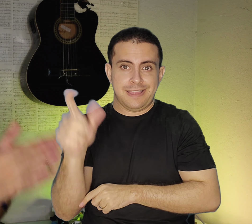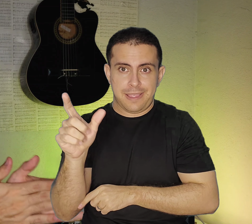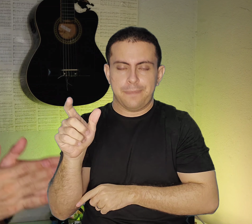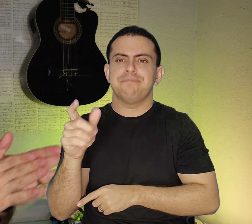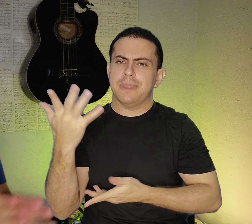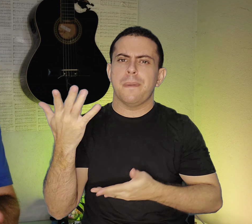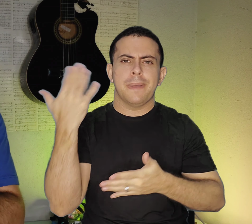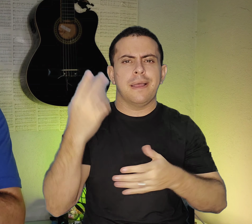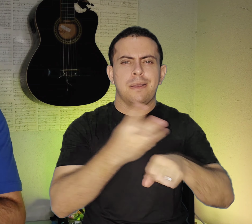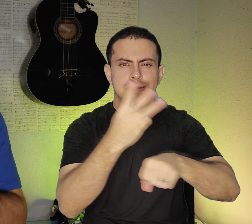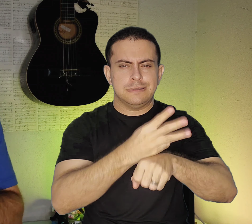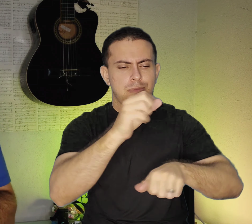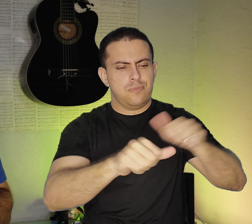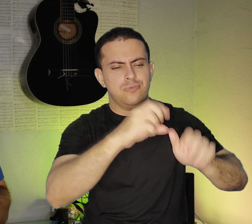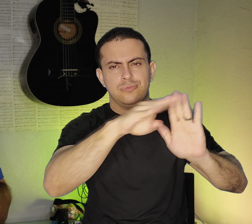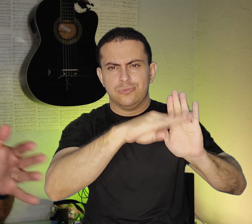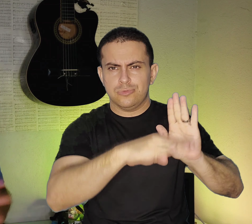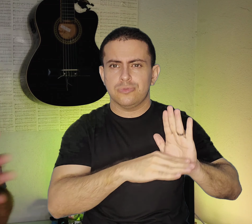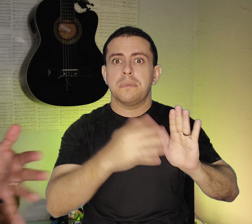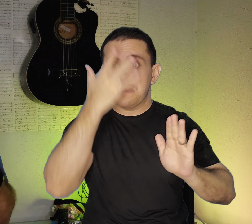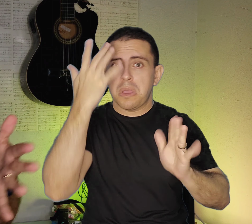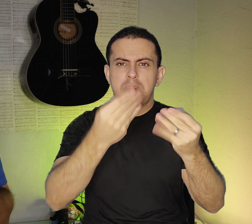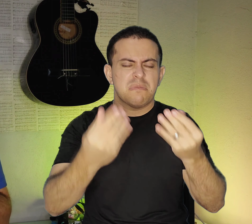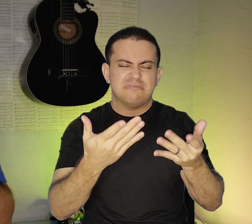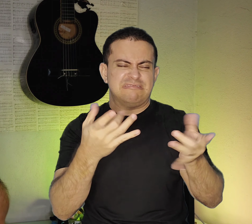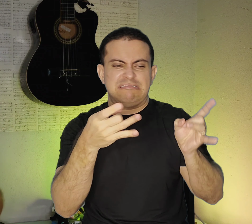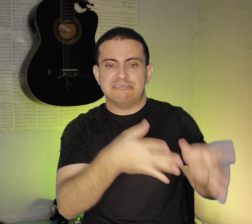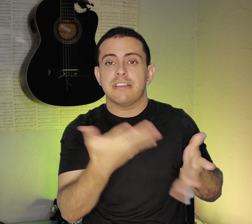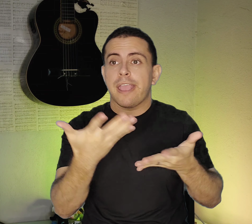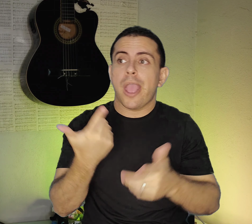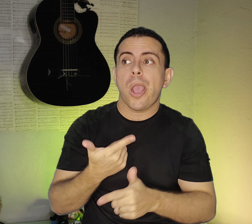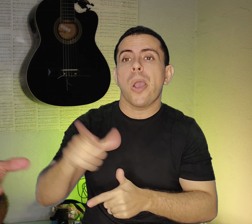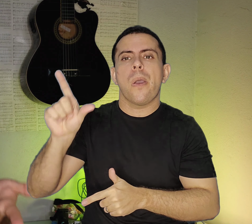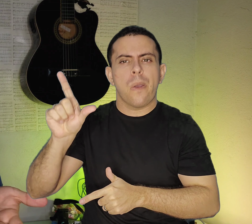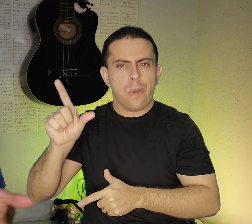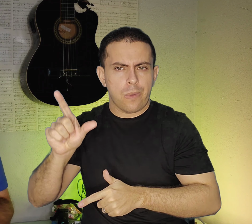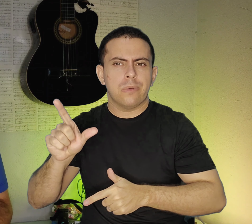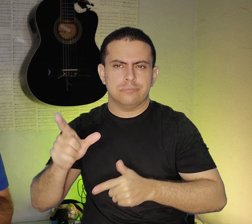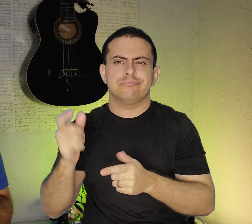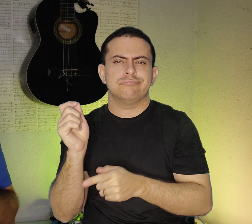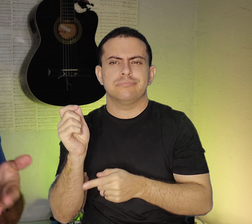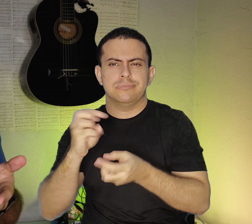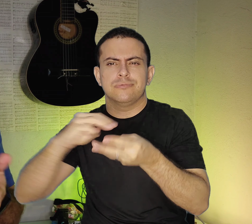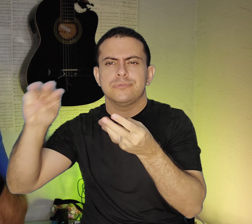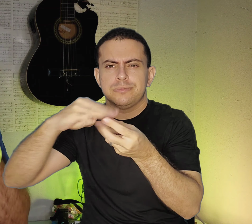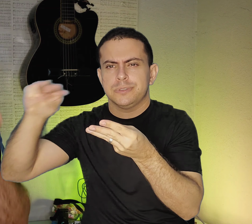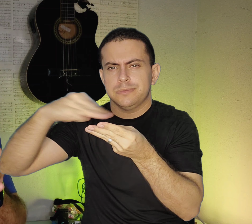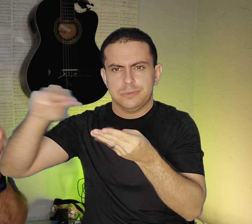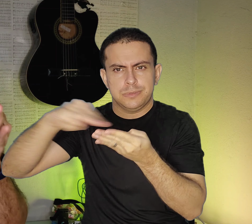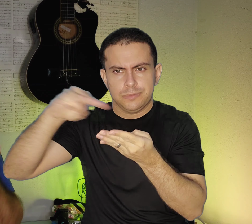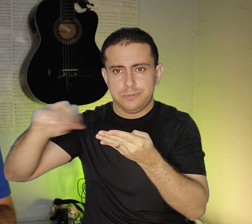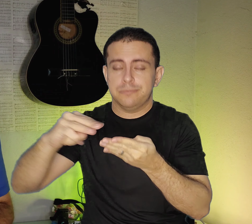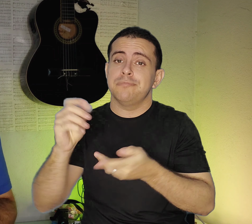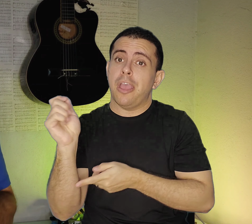depois que o WhatsApp mudou os termos de privacidade muita gente está procurando uma alternativa para ter um mensageiro e o Telegram é um